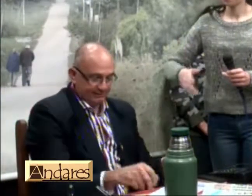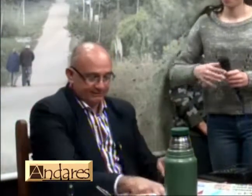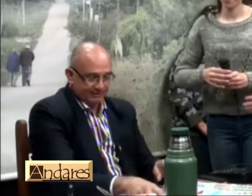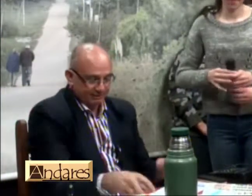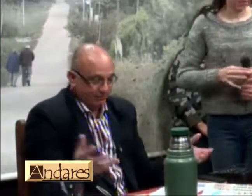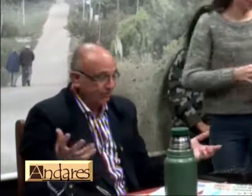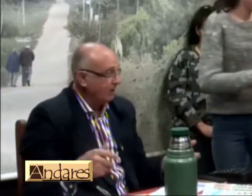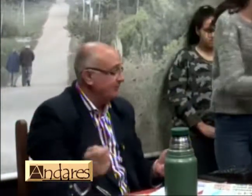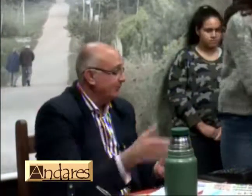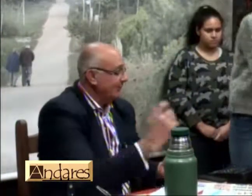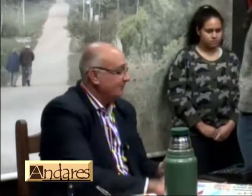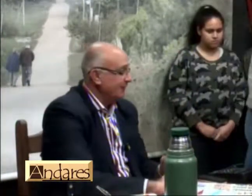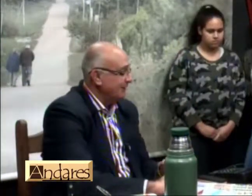No tengo cambio Vení mañana